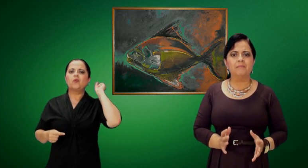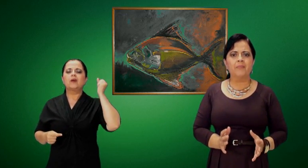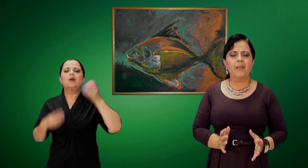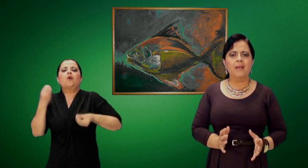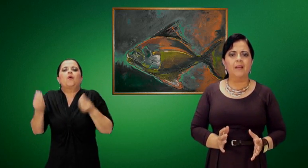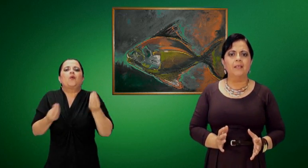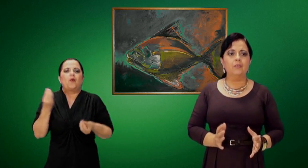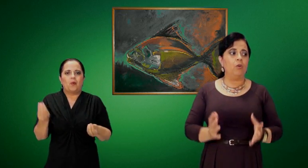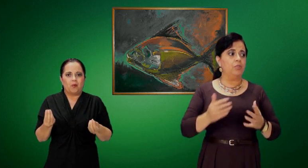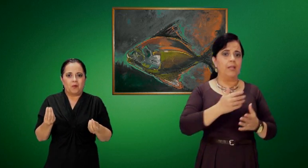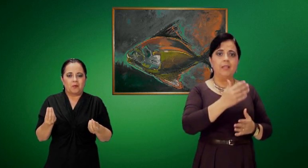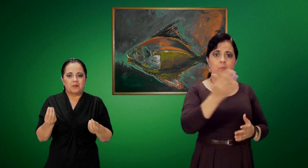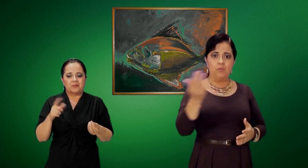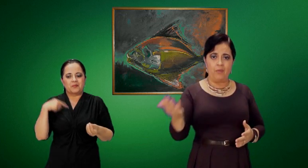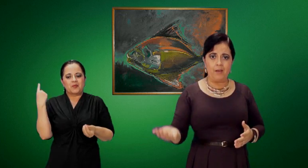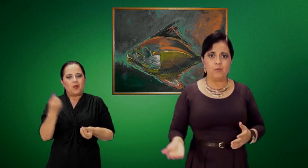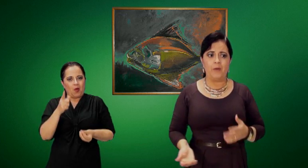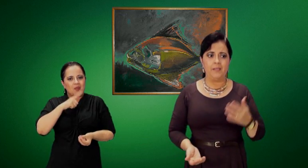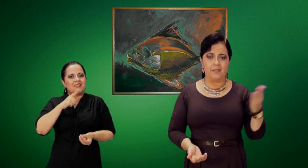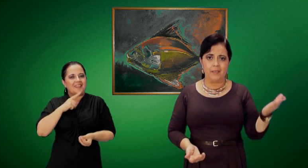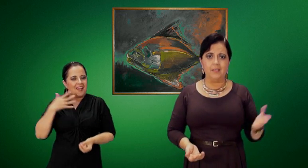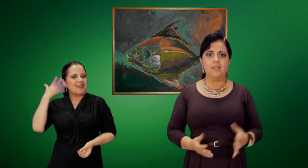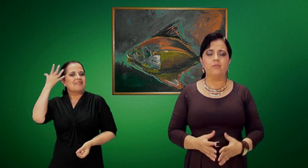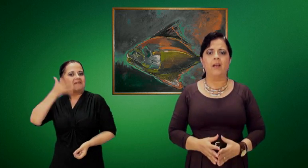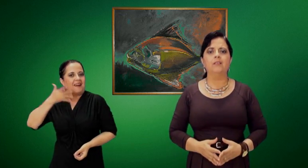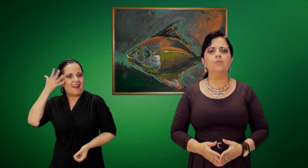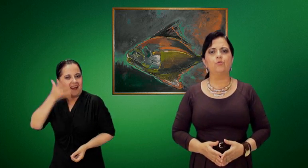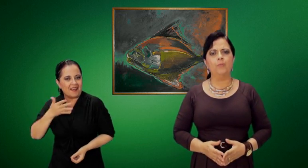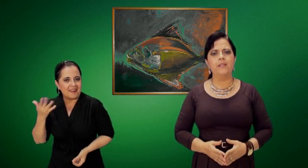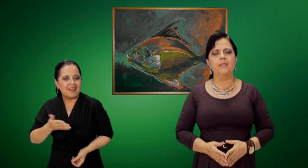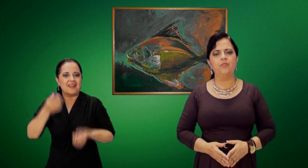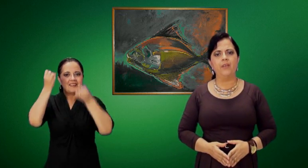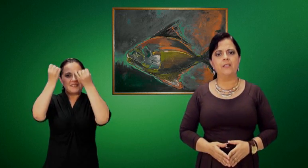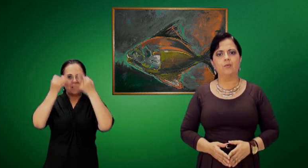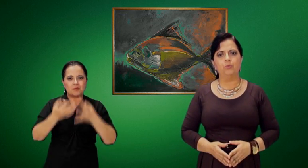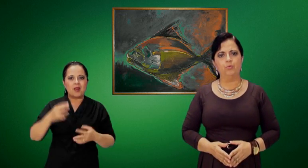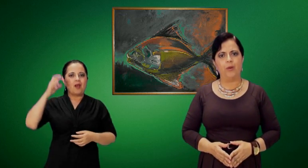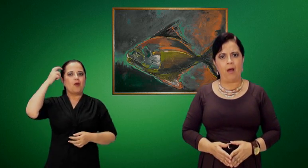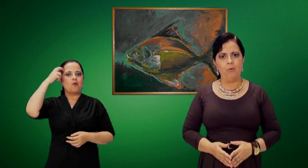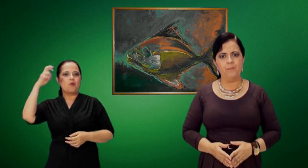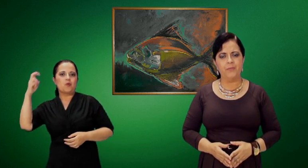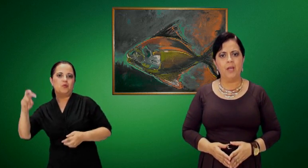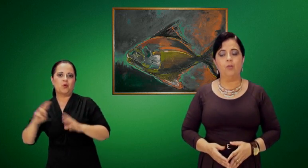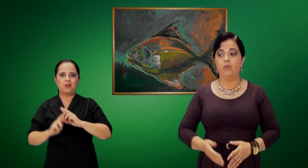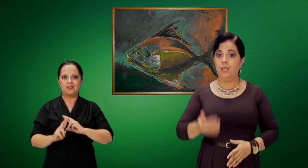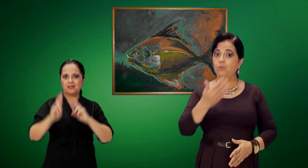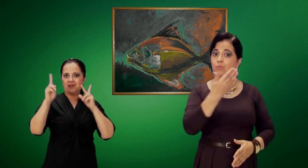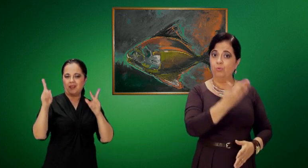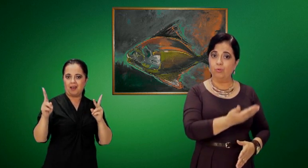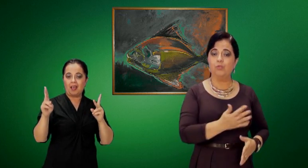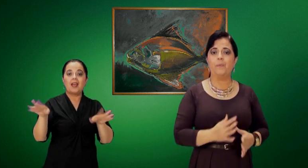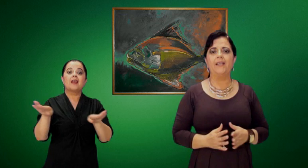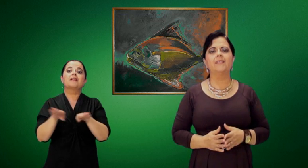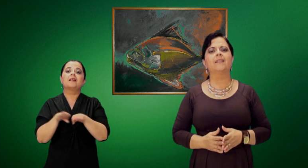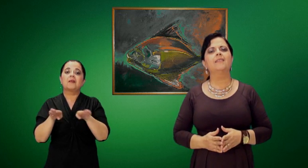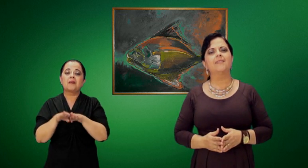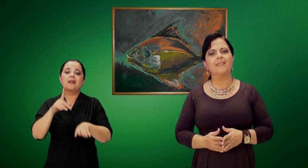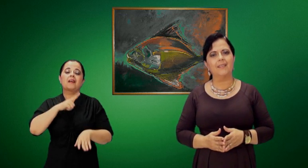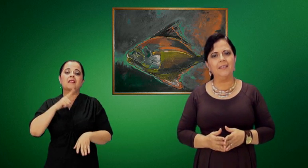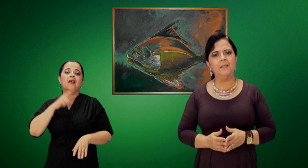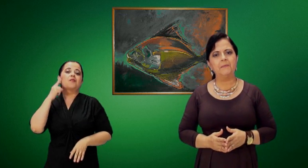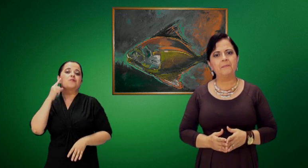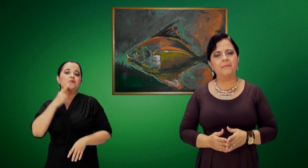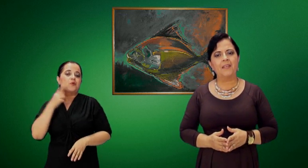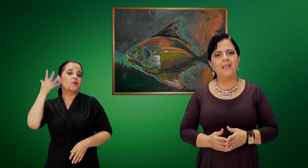nossa? Nós já temos vários palestrantes falando sobre essa diferença cultural. Nós temos surdos